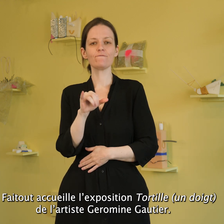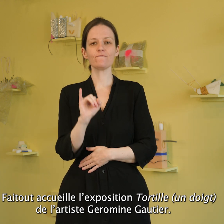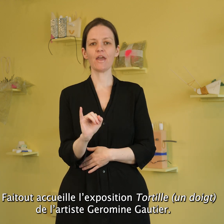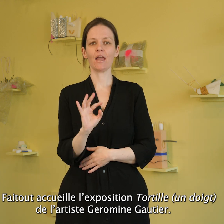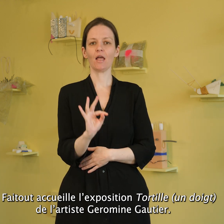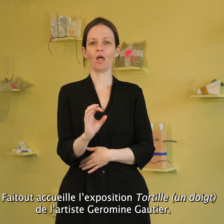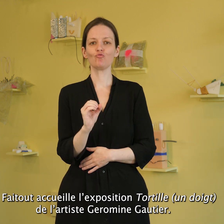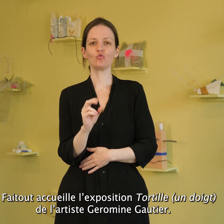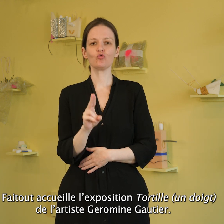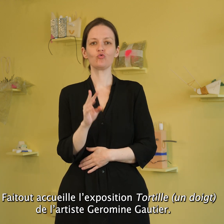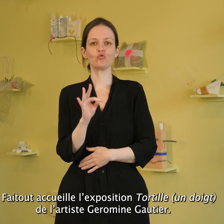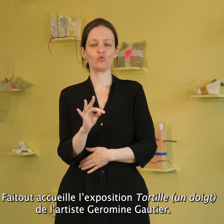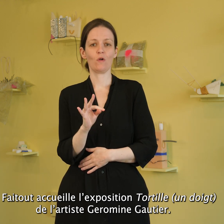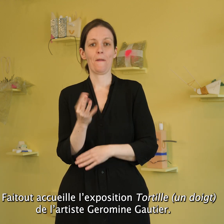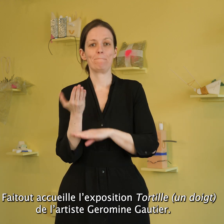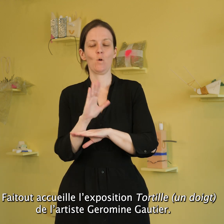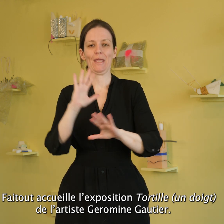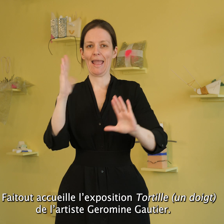l'artiste Jérôme Gauthier.